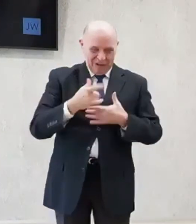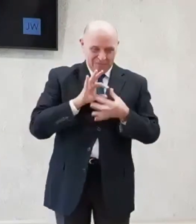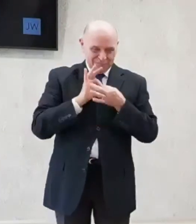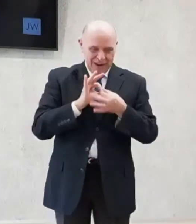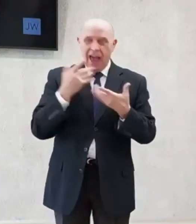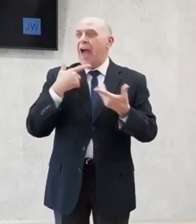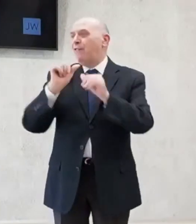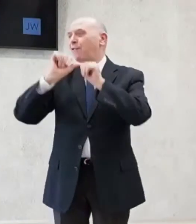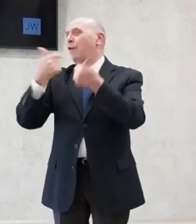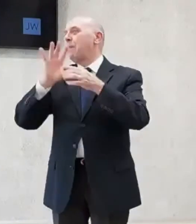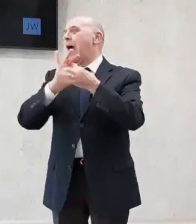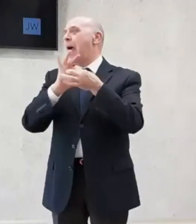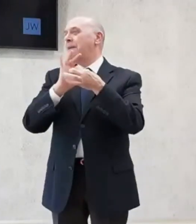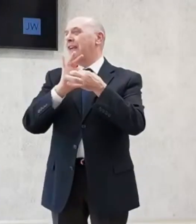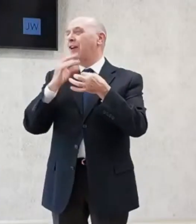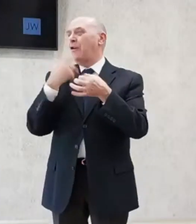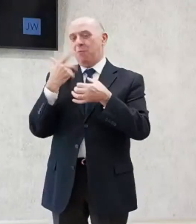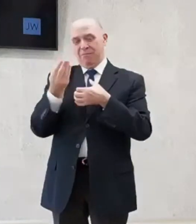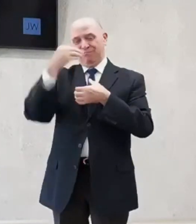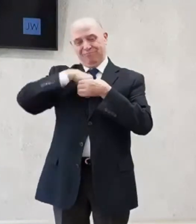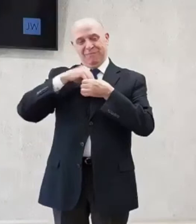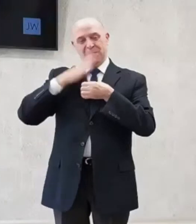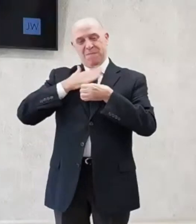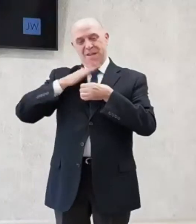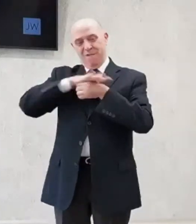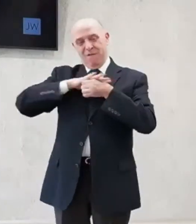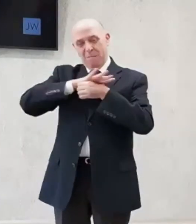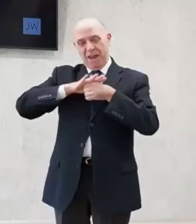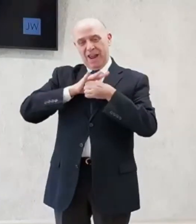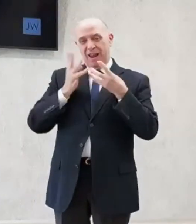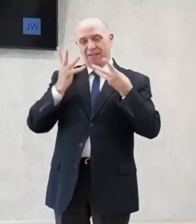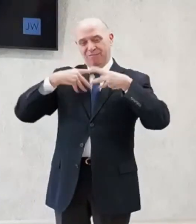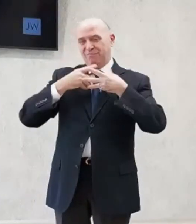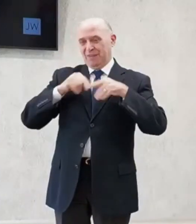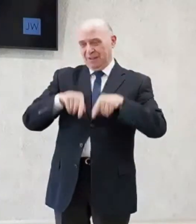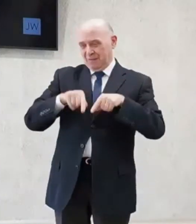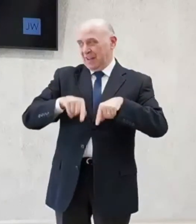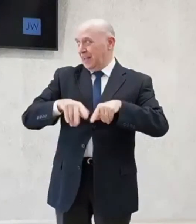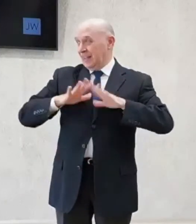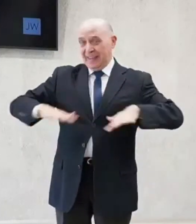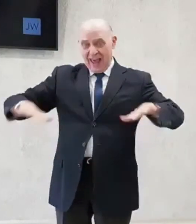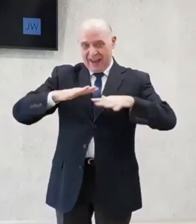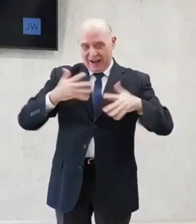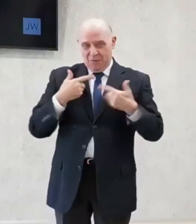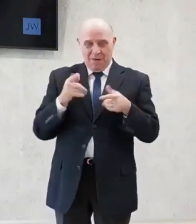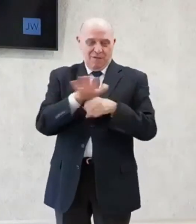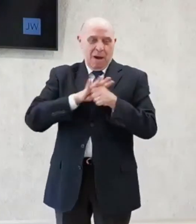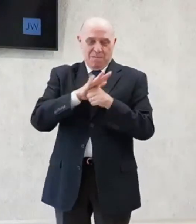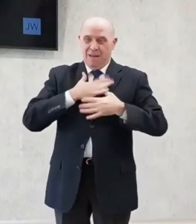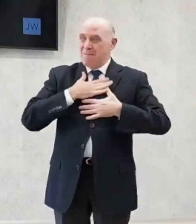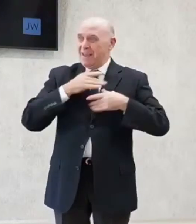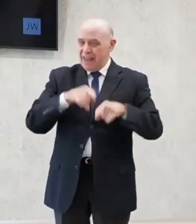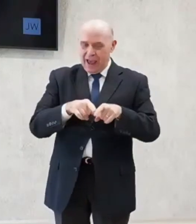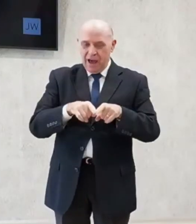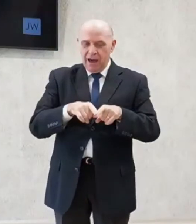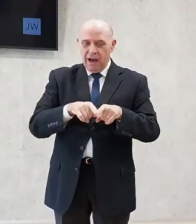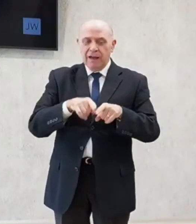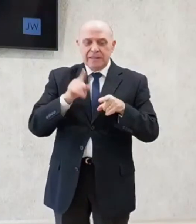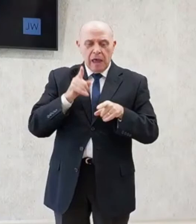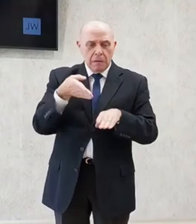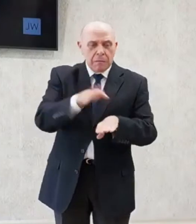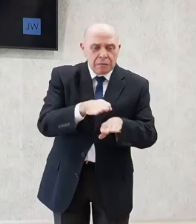perché fanno parte della sua famiglia della sua organizzazione visibile qui sulla Terra Ebbene è la Bibbia